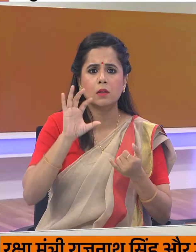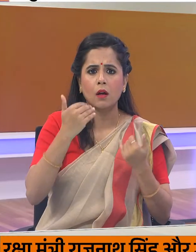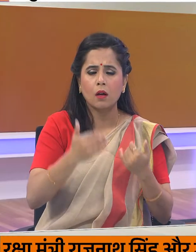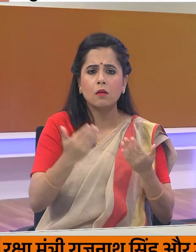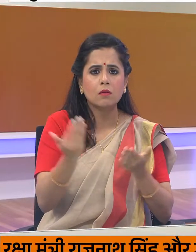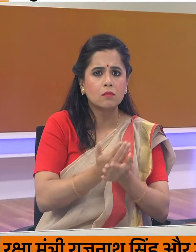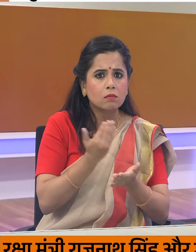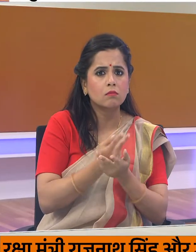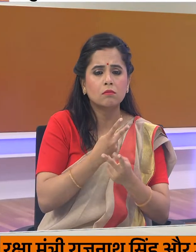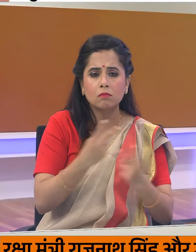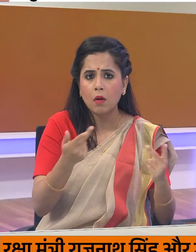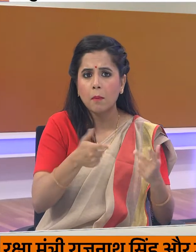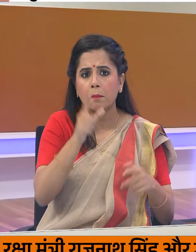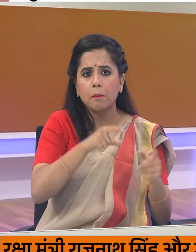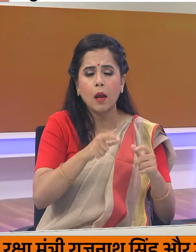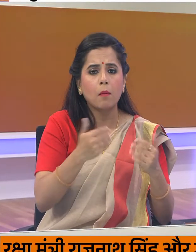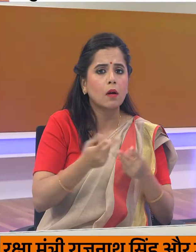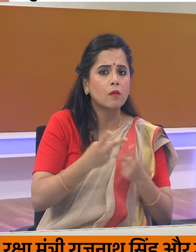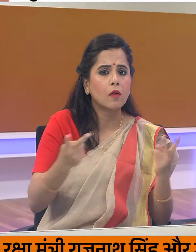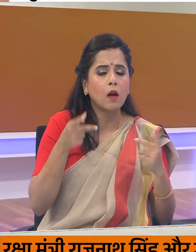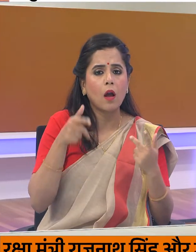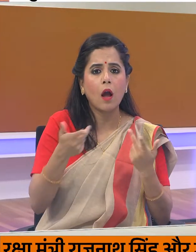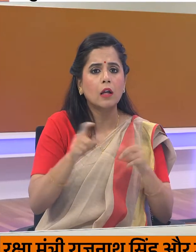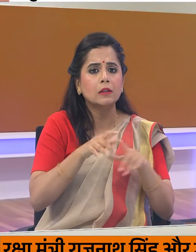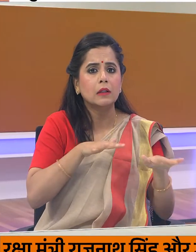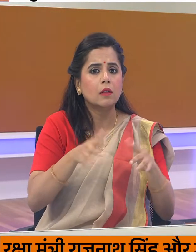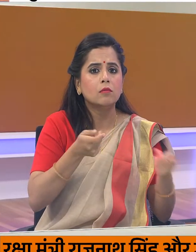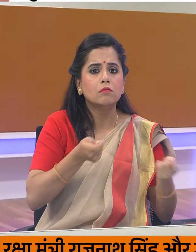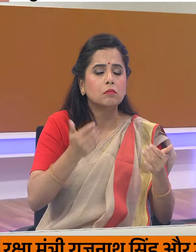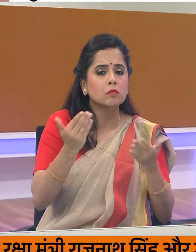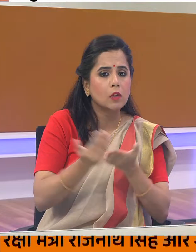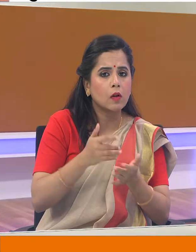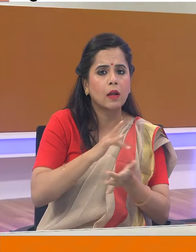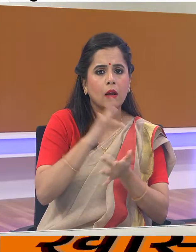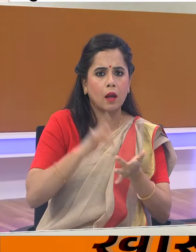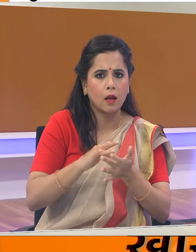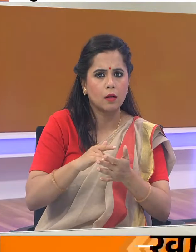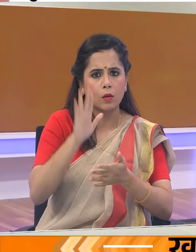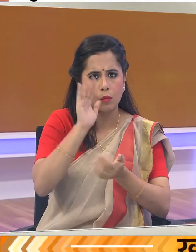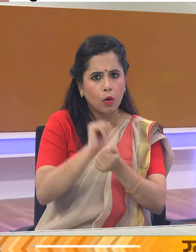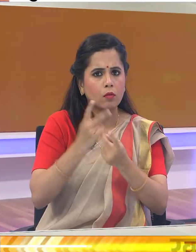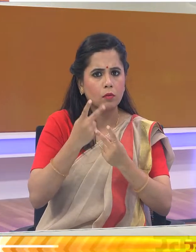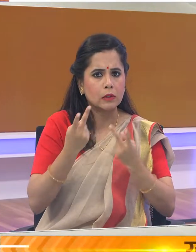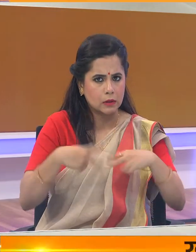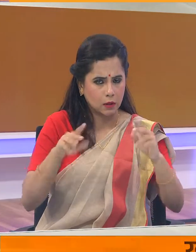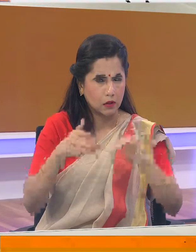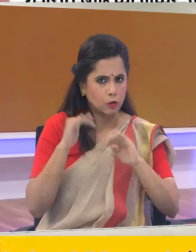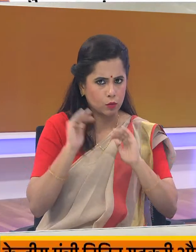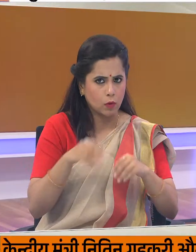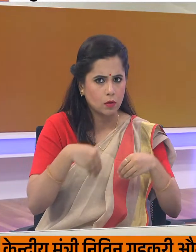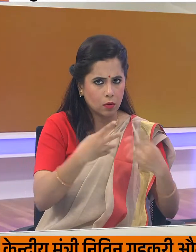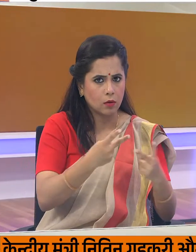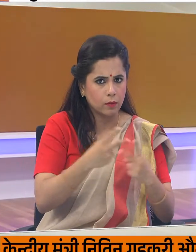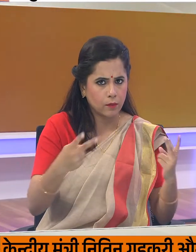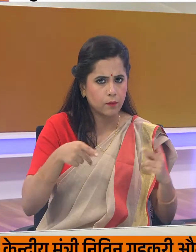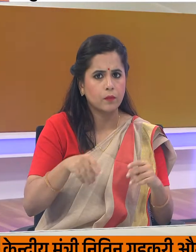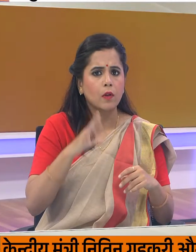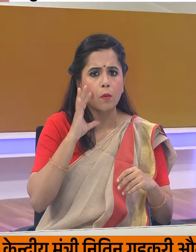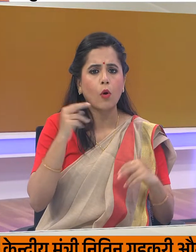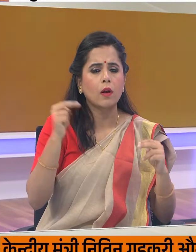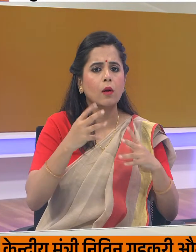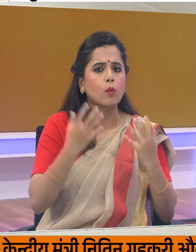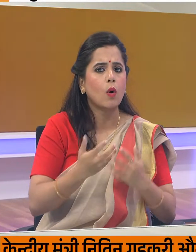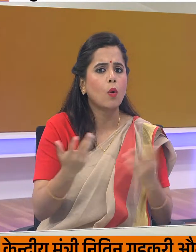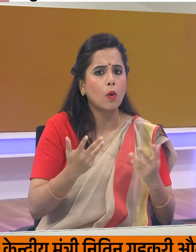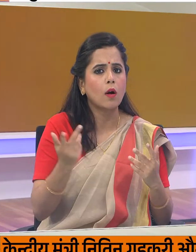में बचाव, राहत और आपदा प्रबंधन के लिए केंद्रीय बलों की अधिक मदद भेजने सहित आवश्यक